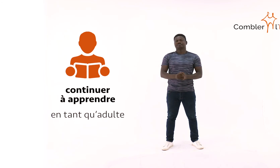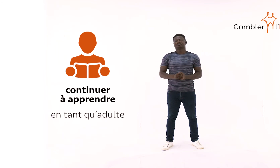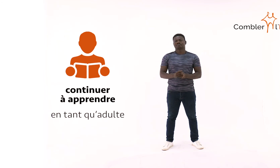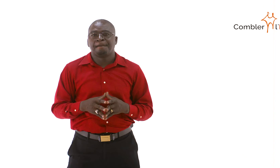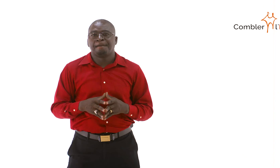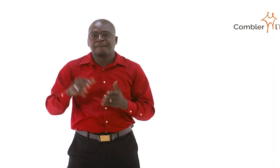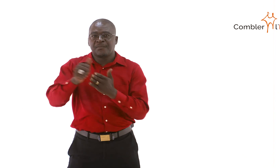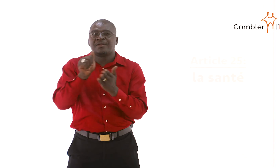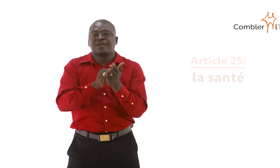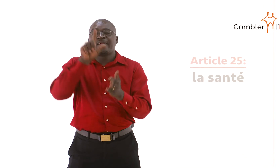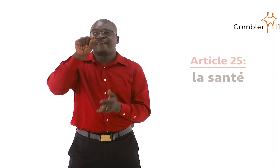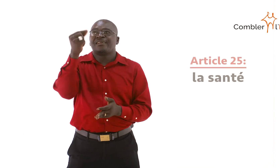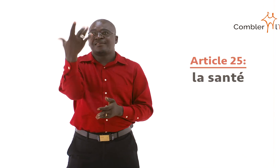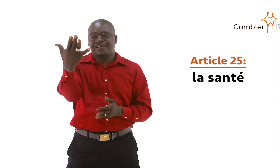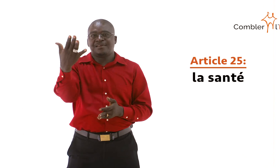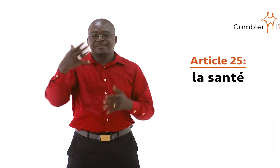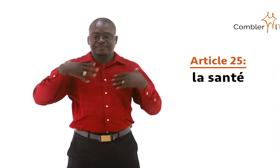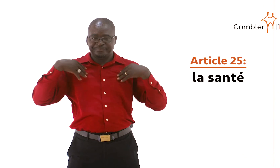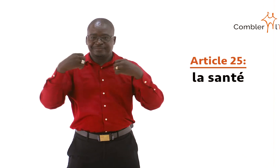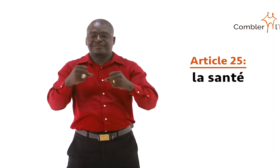désirent. Article 25. La santé.